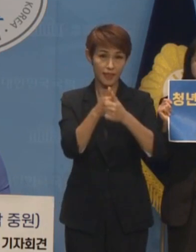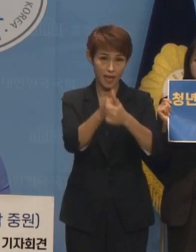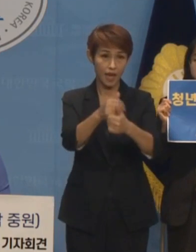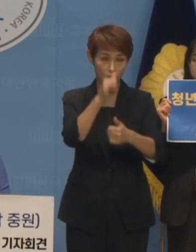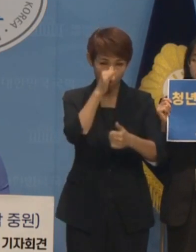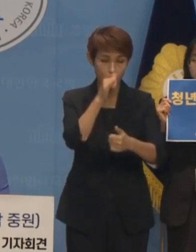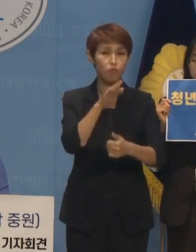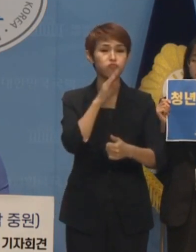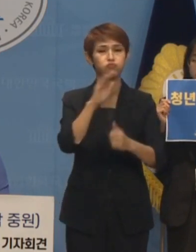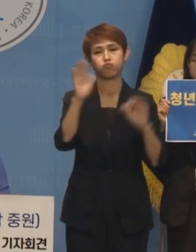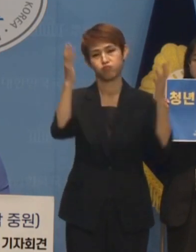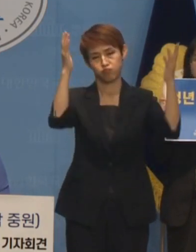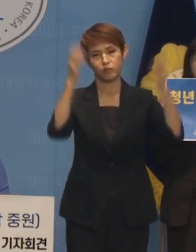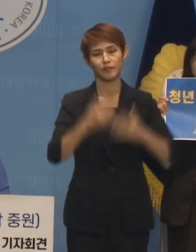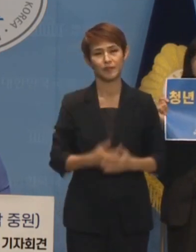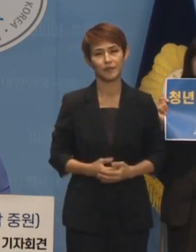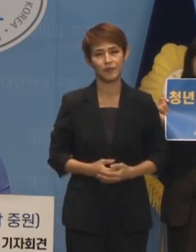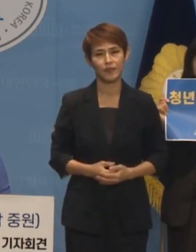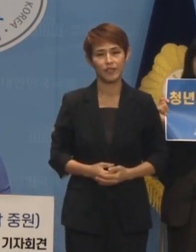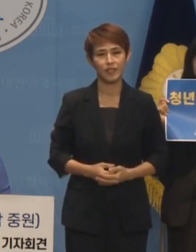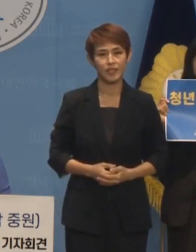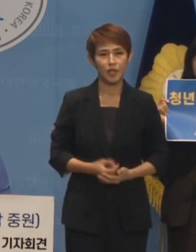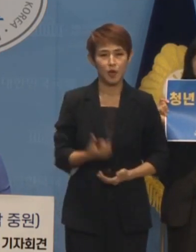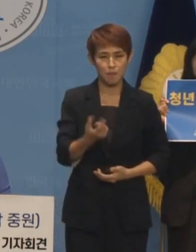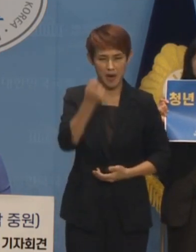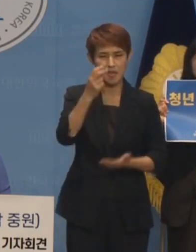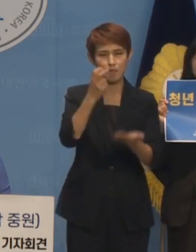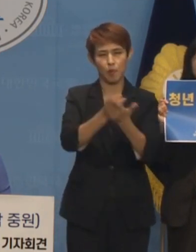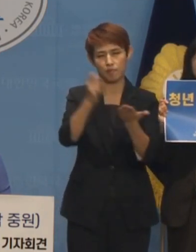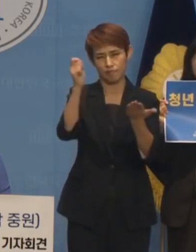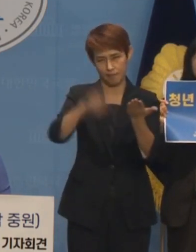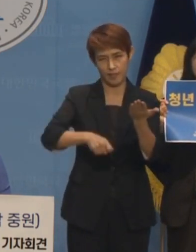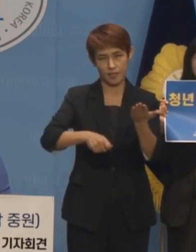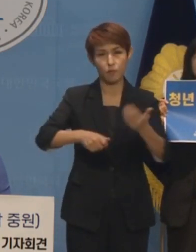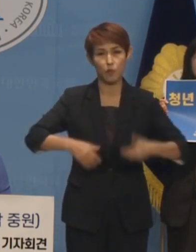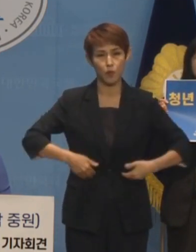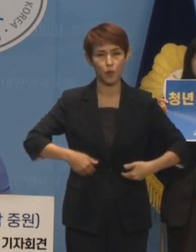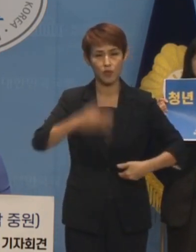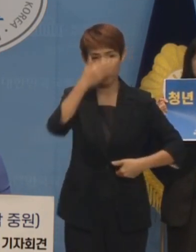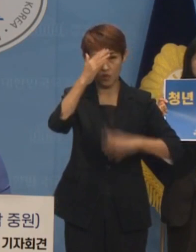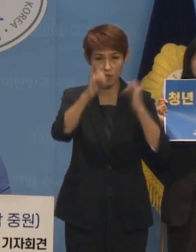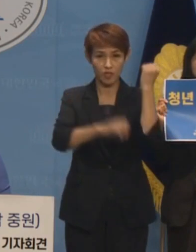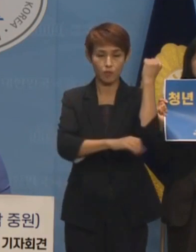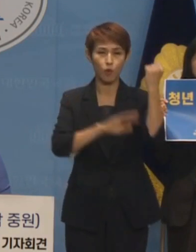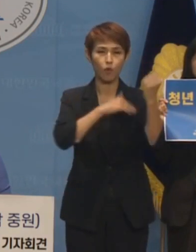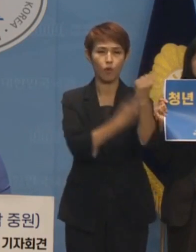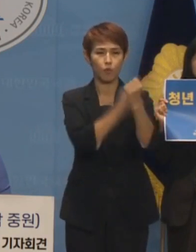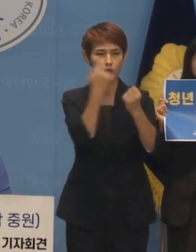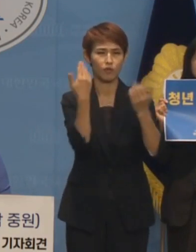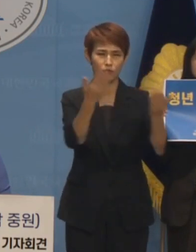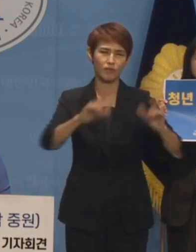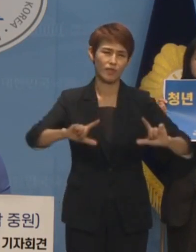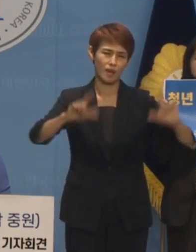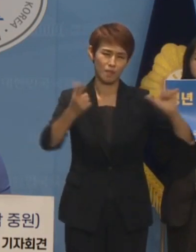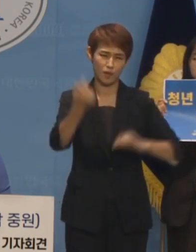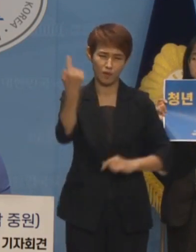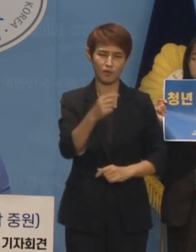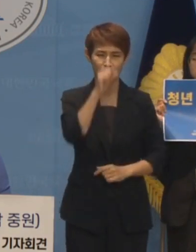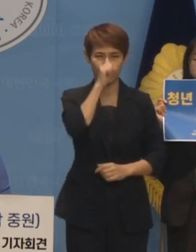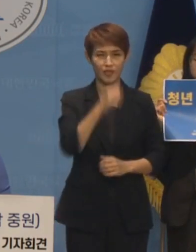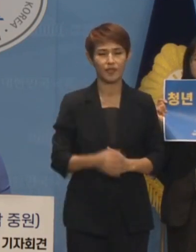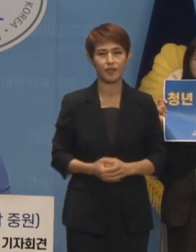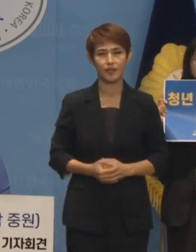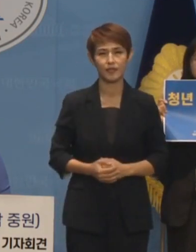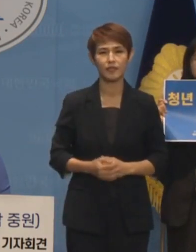환영합니다. 성남시도 하루빨리 조례가 통과되어 청년들에게 기본권을 보장하는 날이 왔으면 합니다.